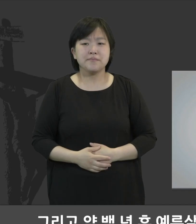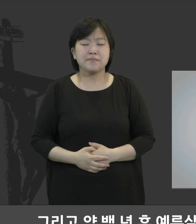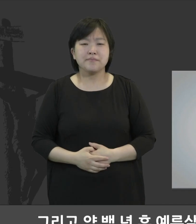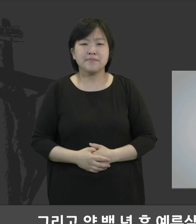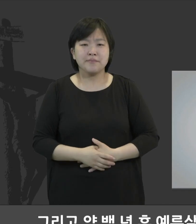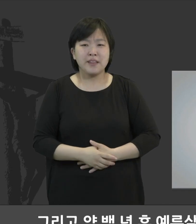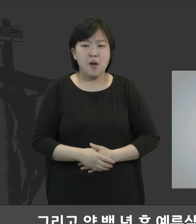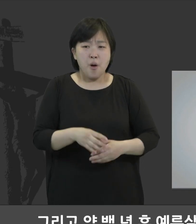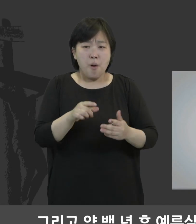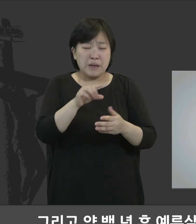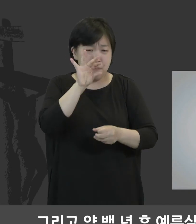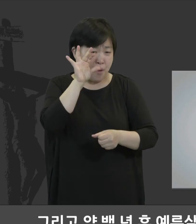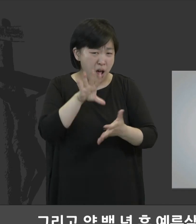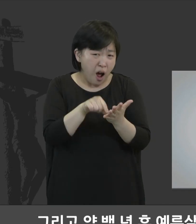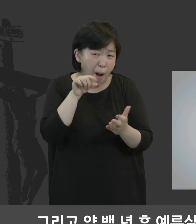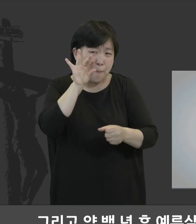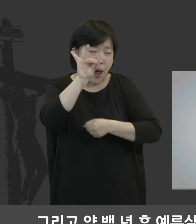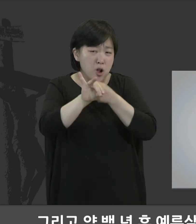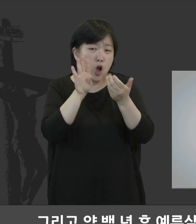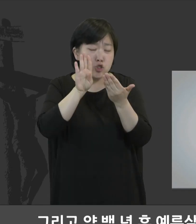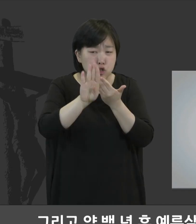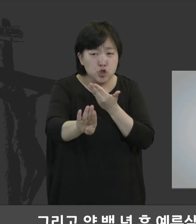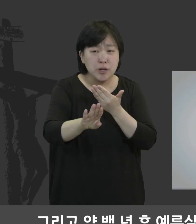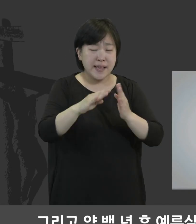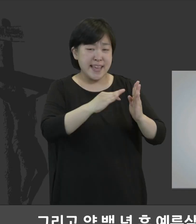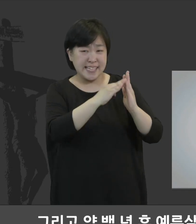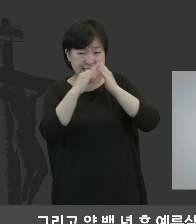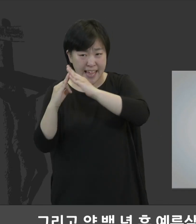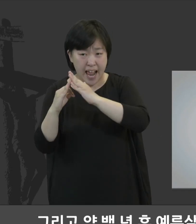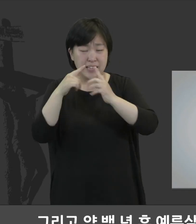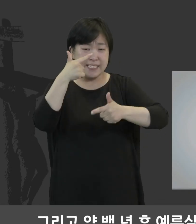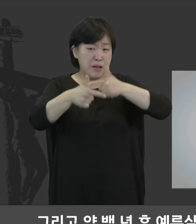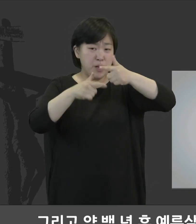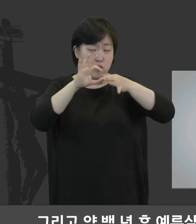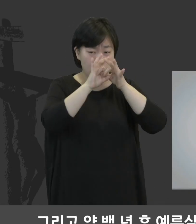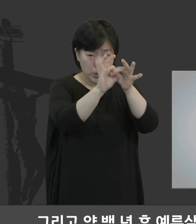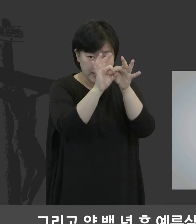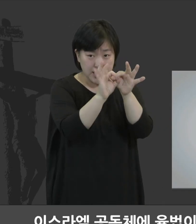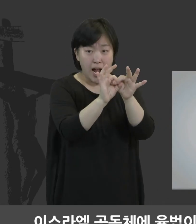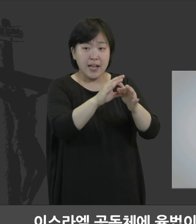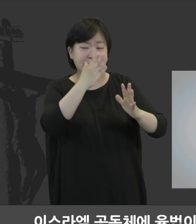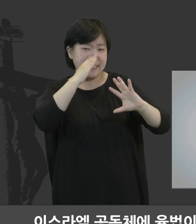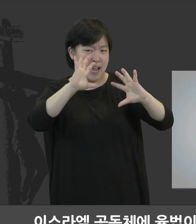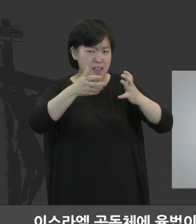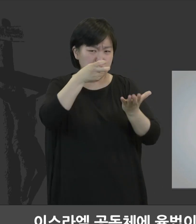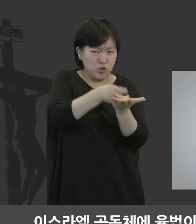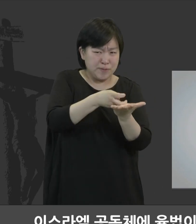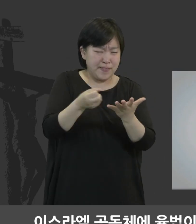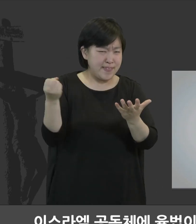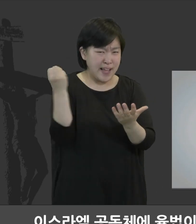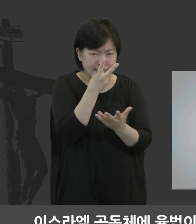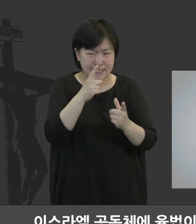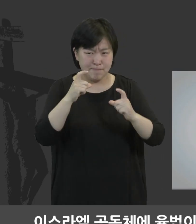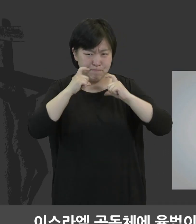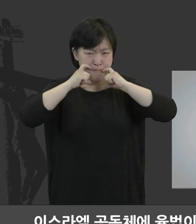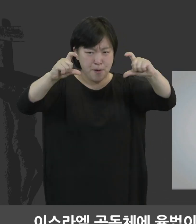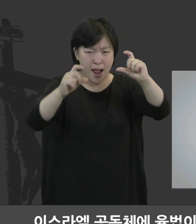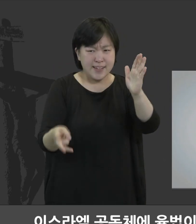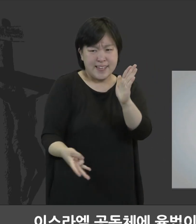후 예루살렘으로 돌아온 에스라와 느헤미야를 통해 이스라엘 공동체의 율법이 다시